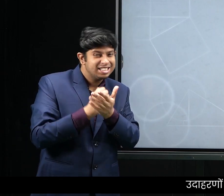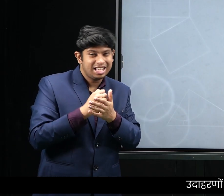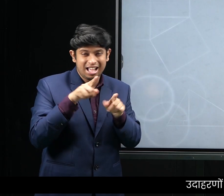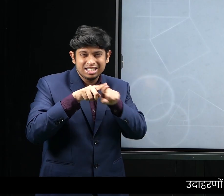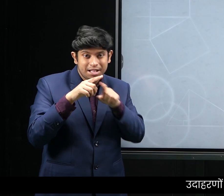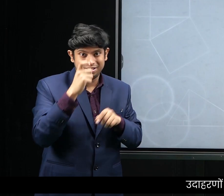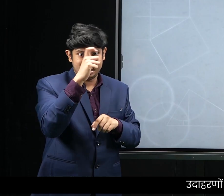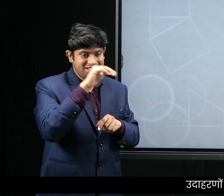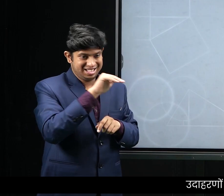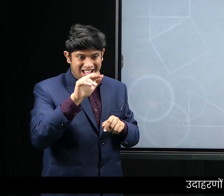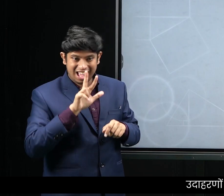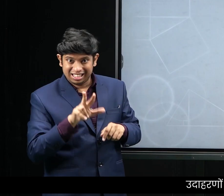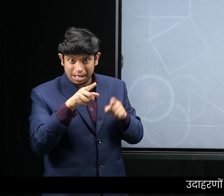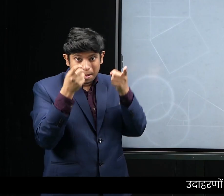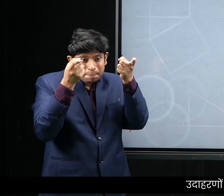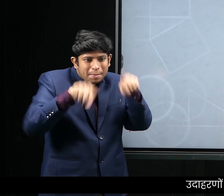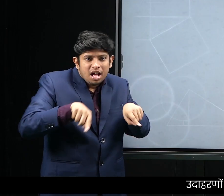उदाहरणों पर विचार करें।